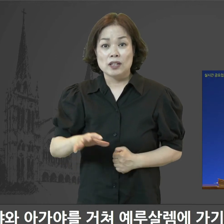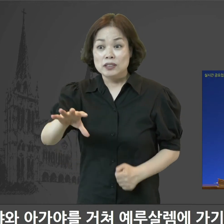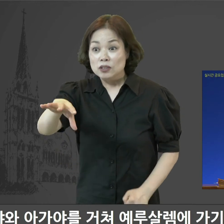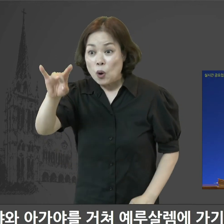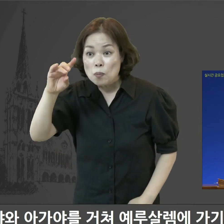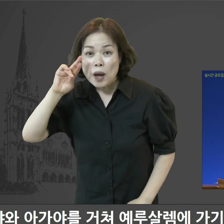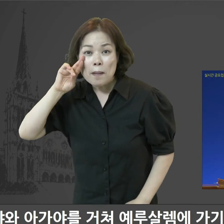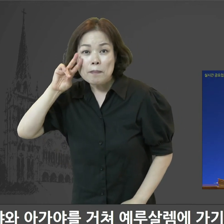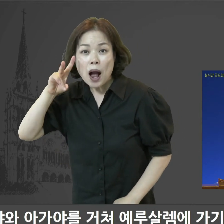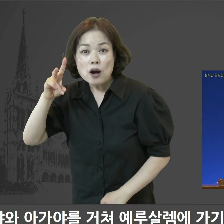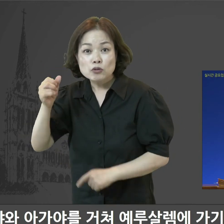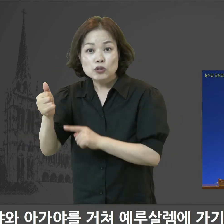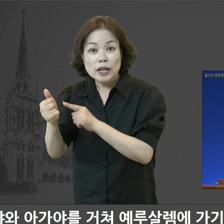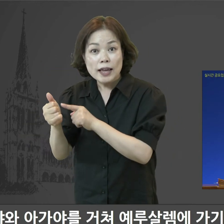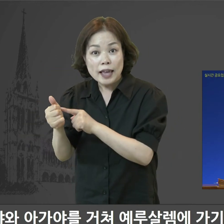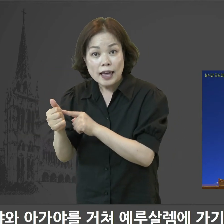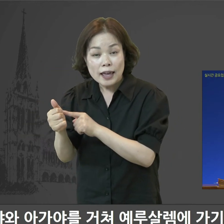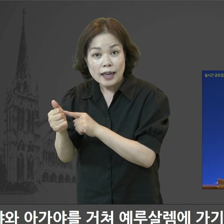처음으로 바울에게